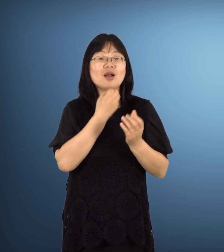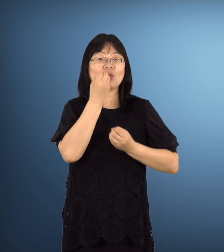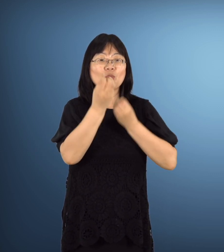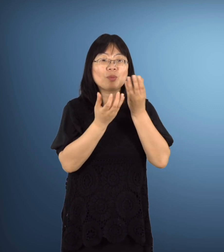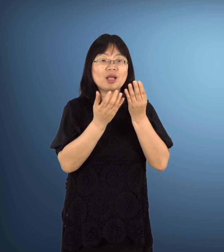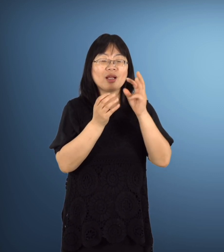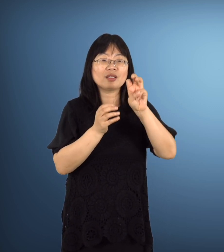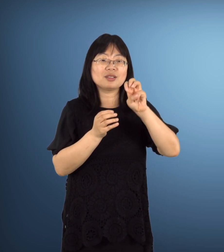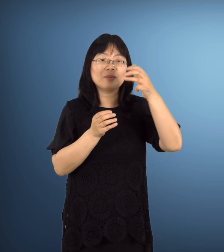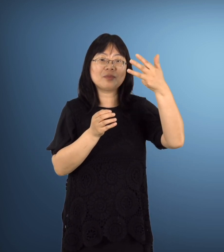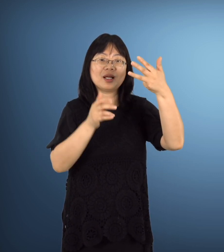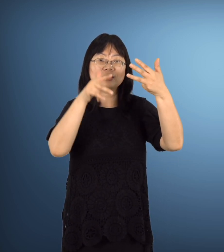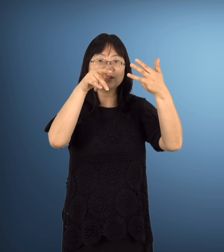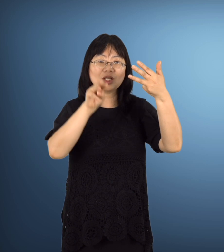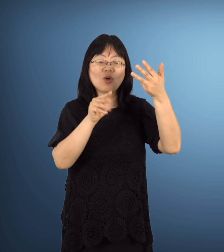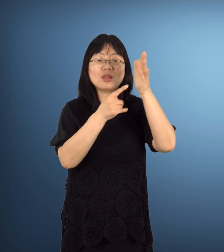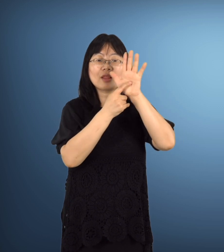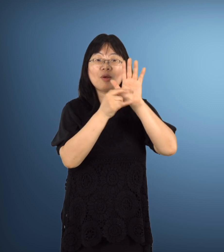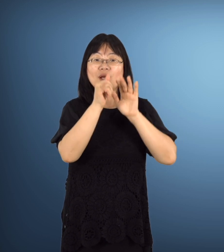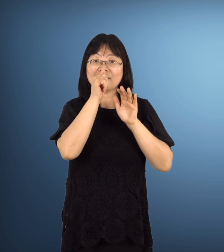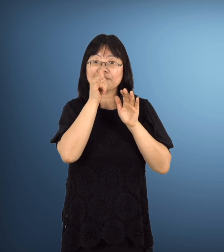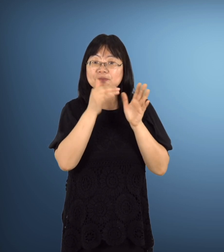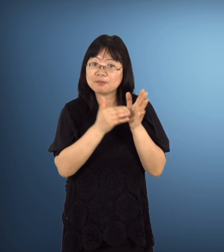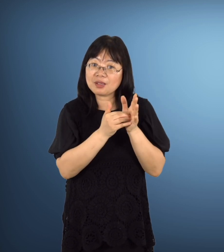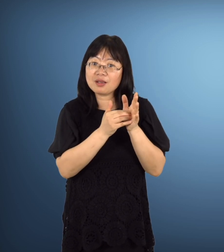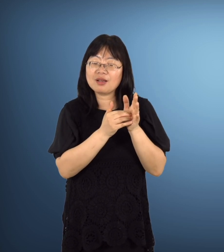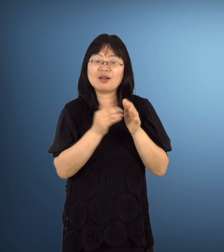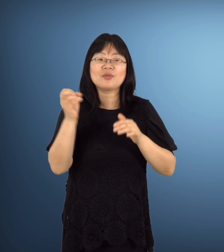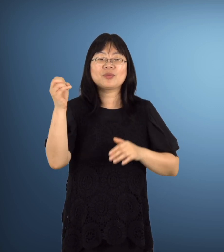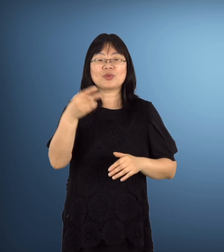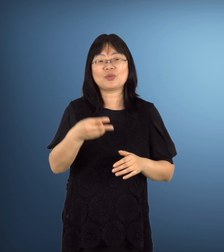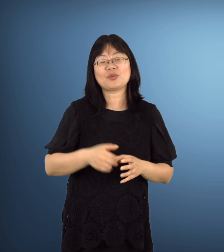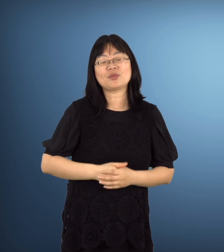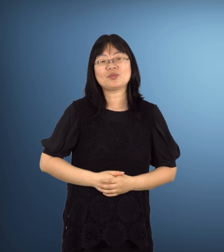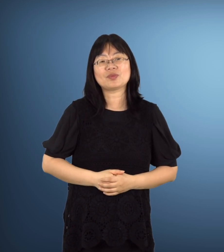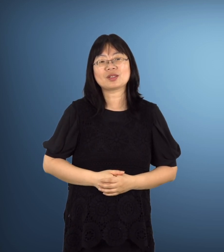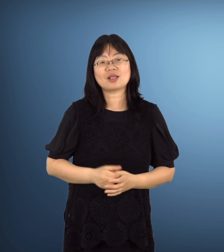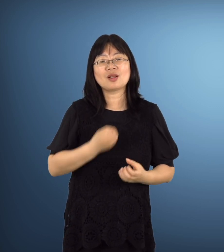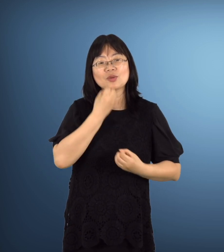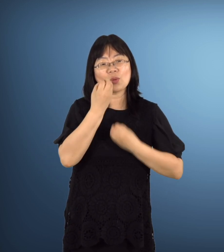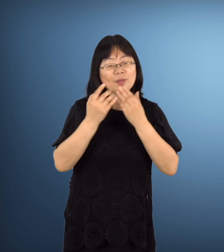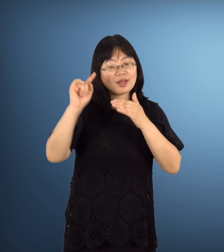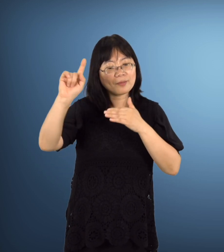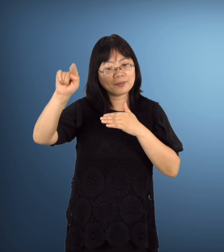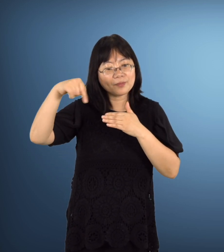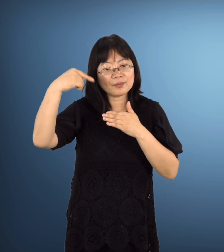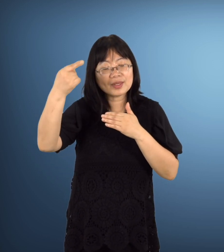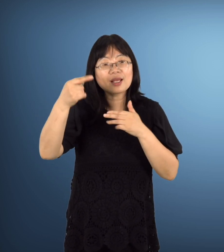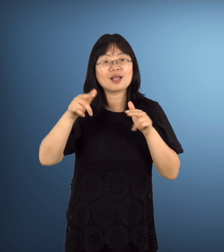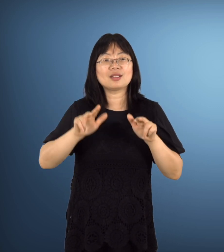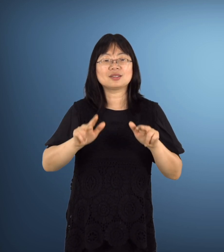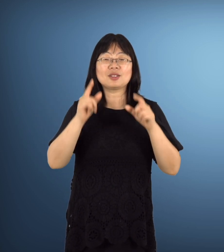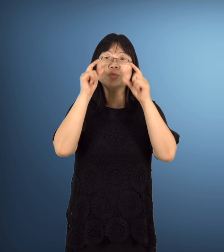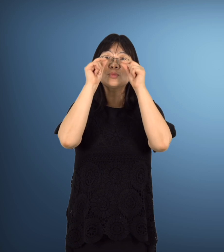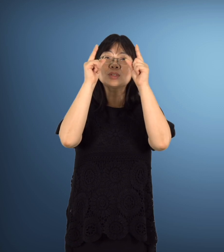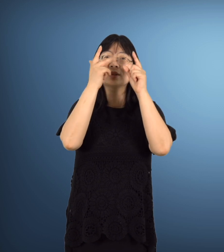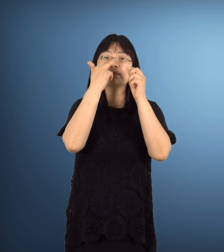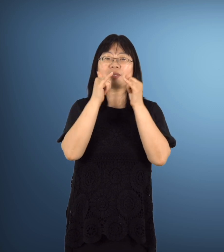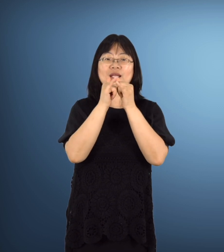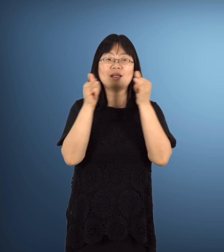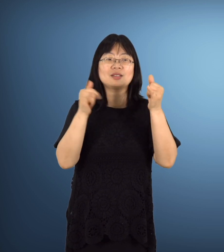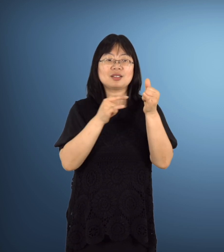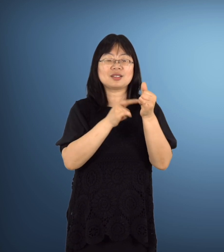고백이 38절에서야 나옵니다. 그리고 그 고백 다음에 이 눈뜬